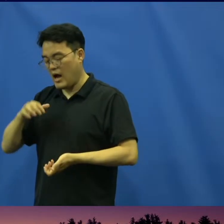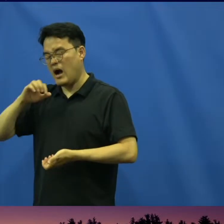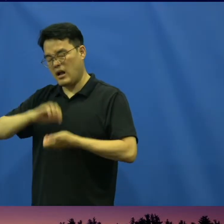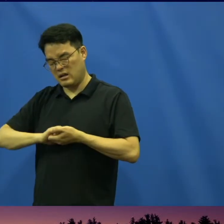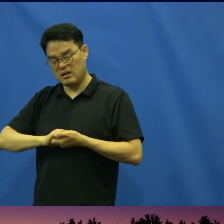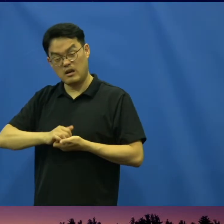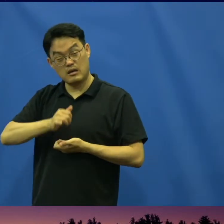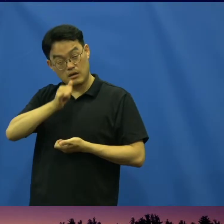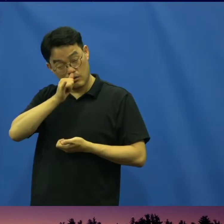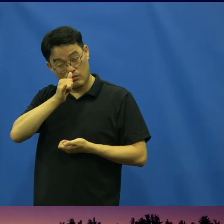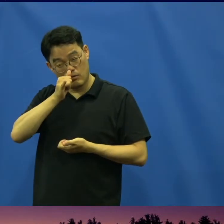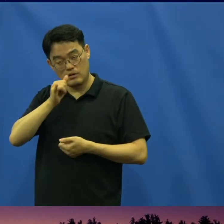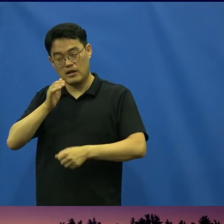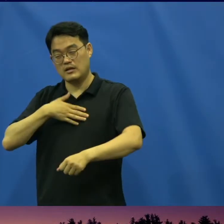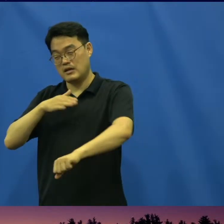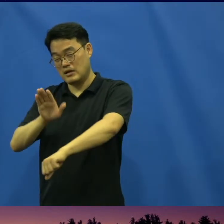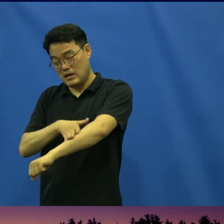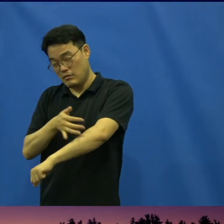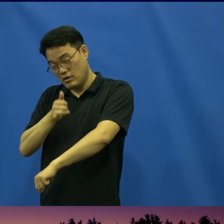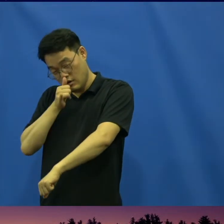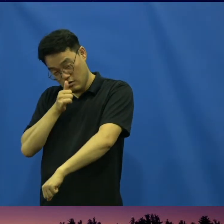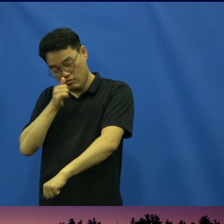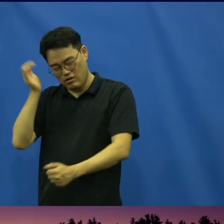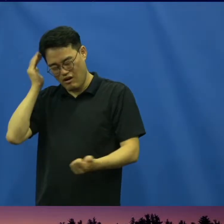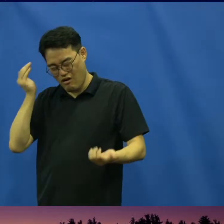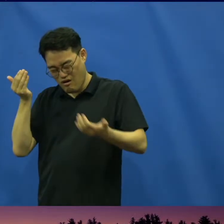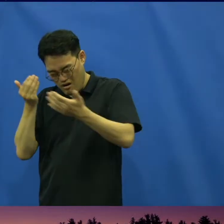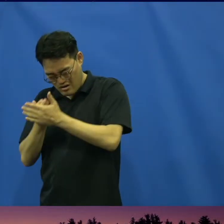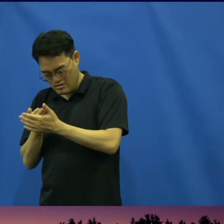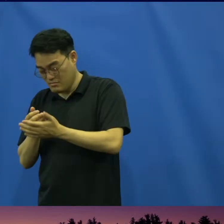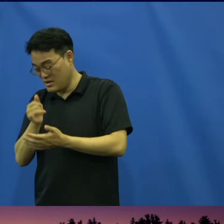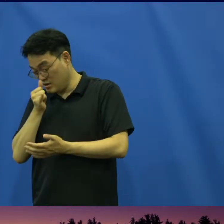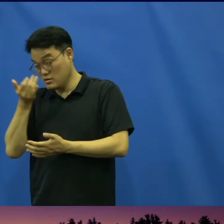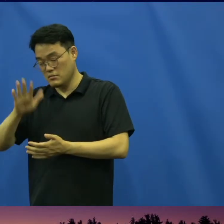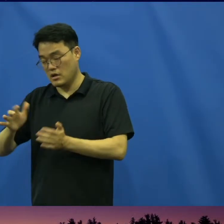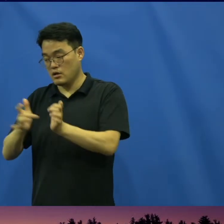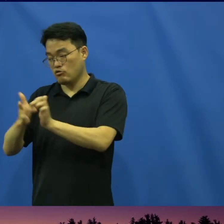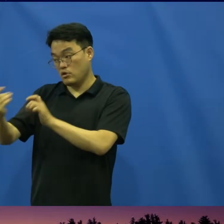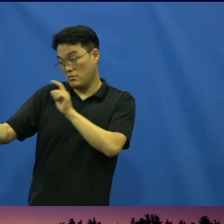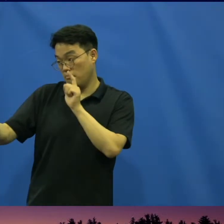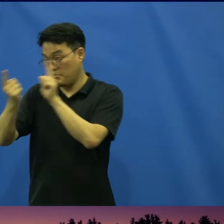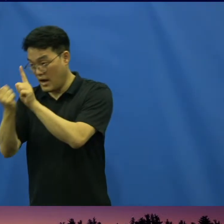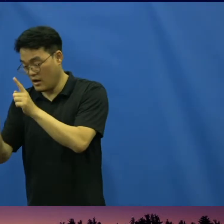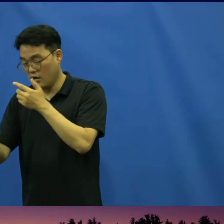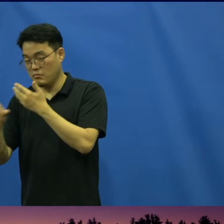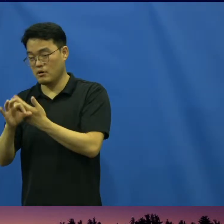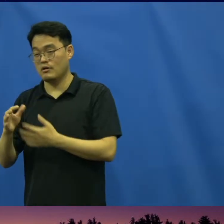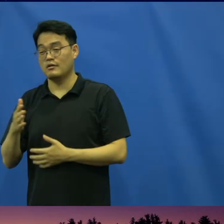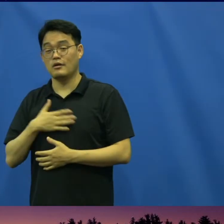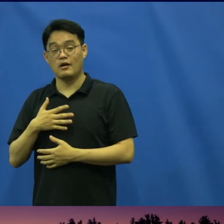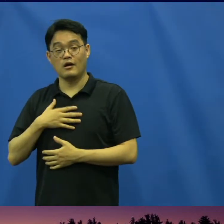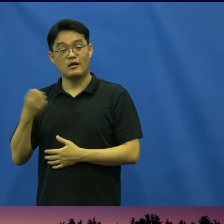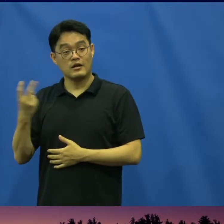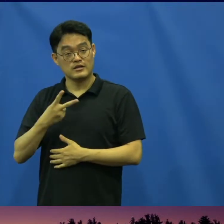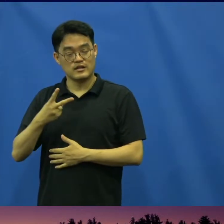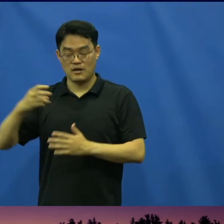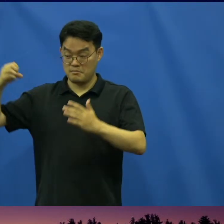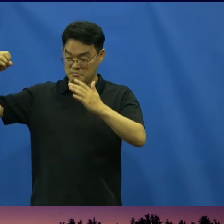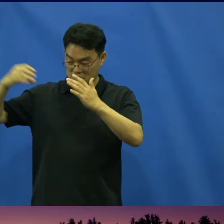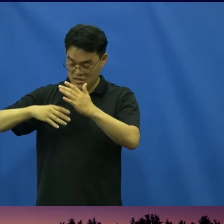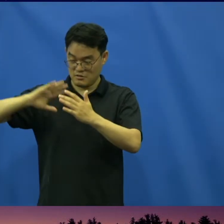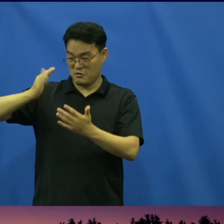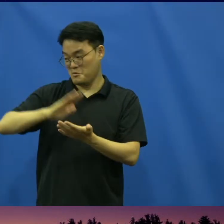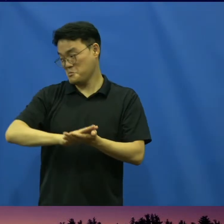그리스도를 만나야 내가 누구인 걸 알잖아요. 그리스도를 발견할 때 나라는 존재가 누구인가에 눈을 떠는 거예요. 왜 살아야 되는지 그